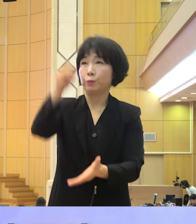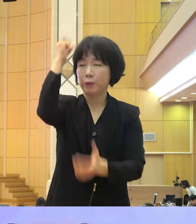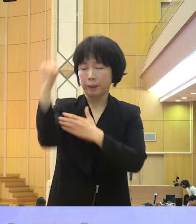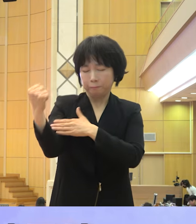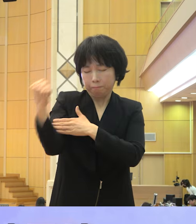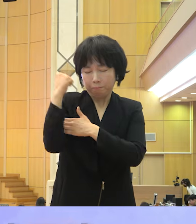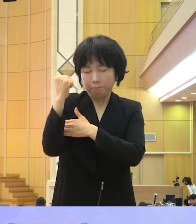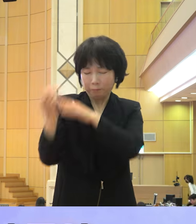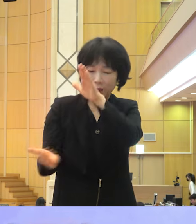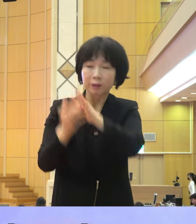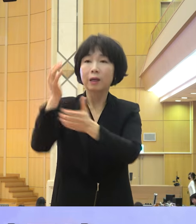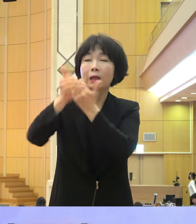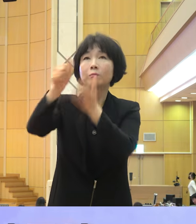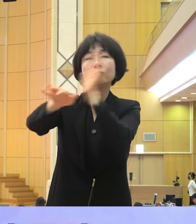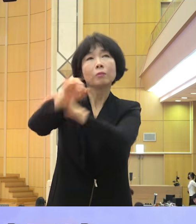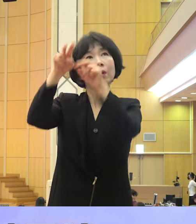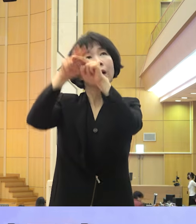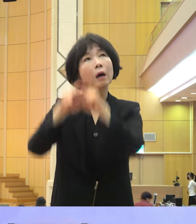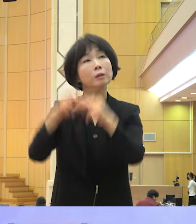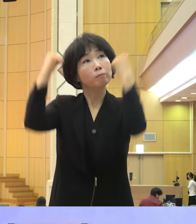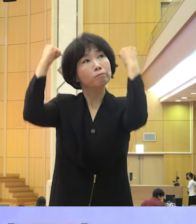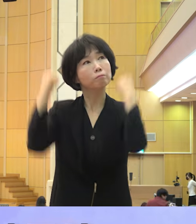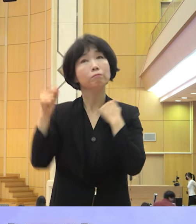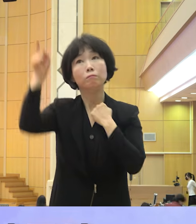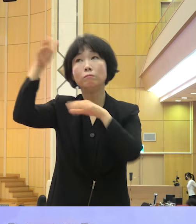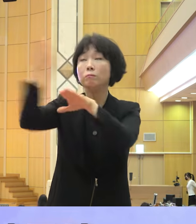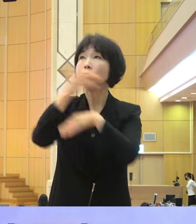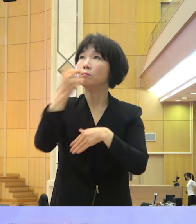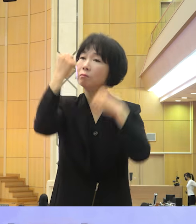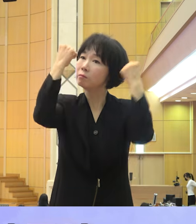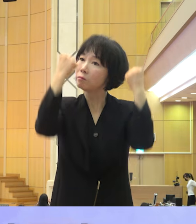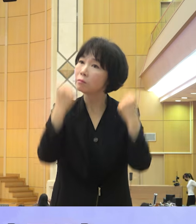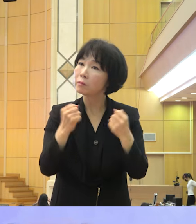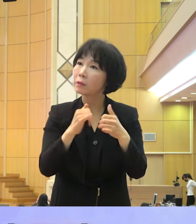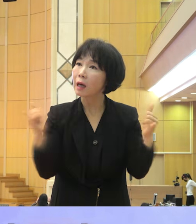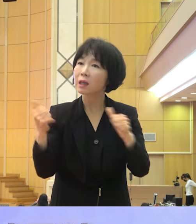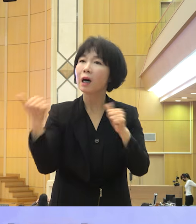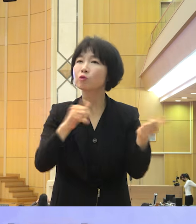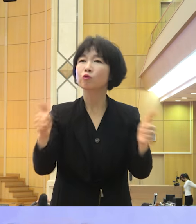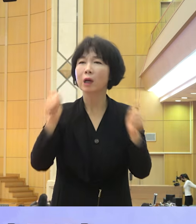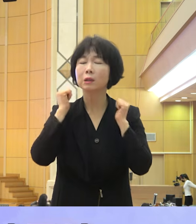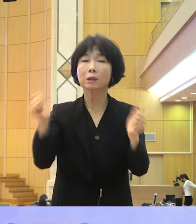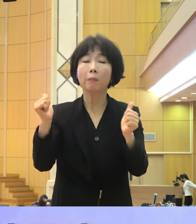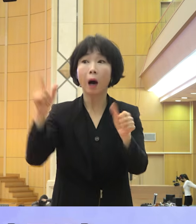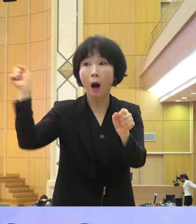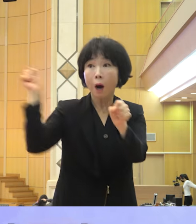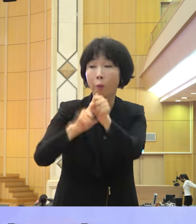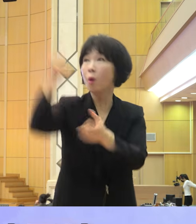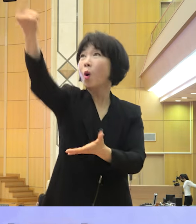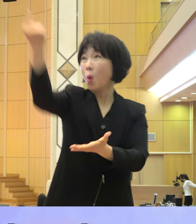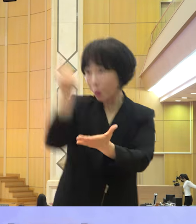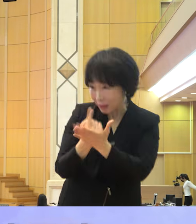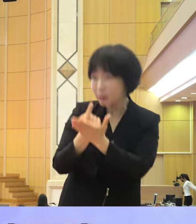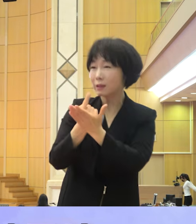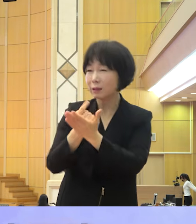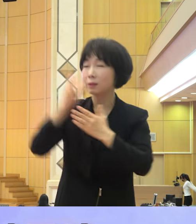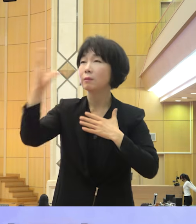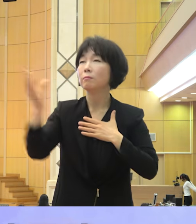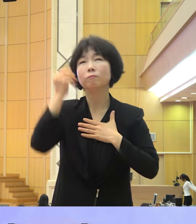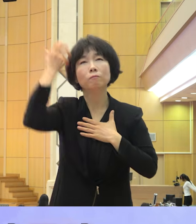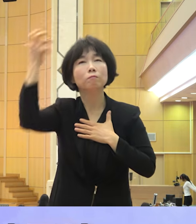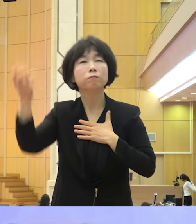하늘에 오르사 전능하신 하나님 우편에 앉아 계시다가 저리로서 산자와 죽은 자를 심판하러